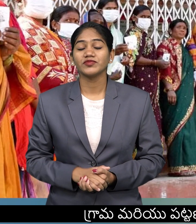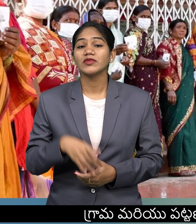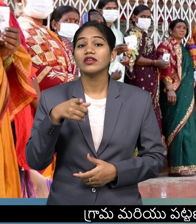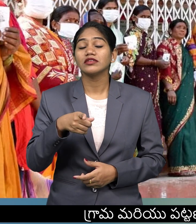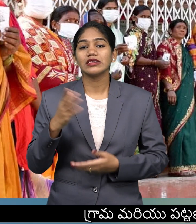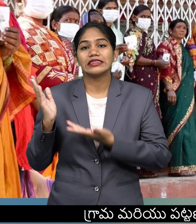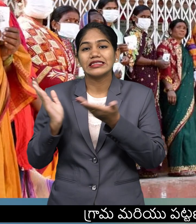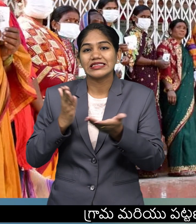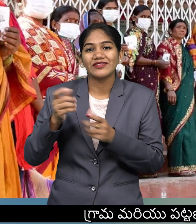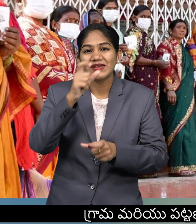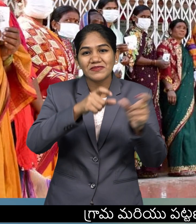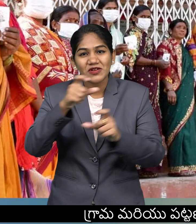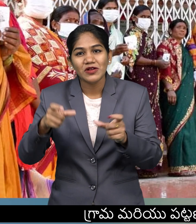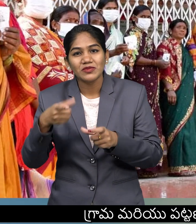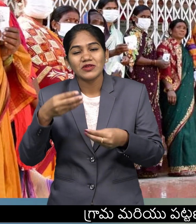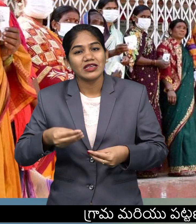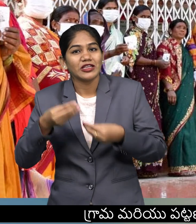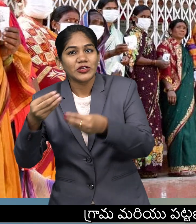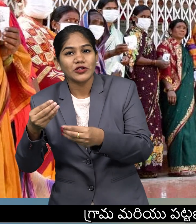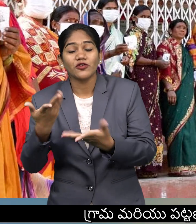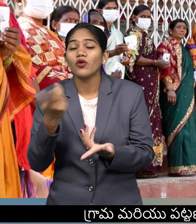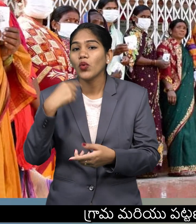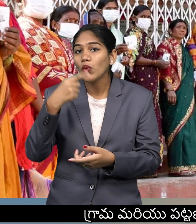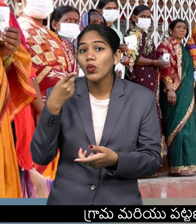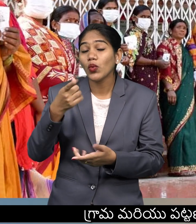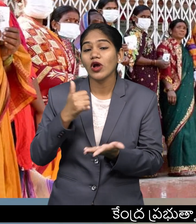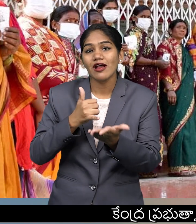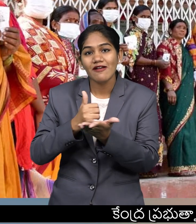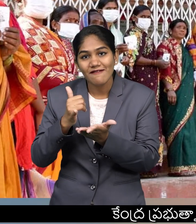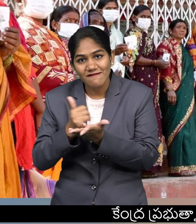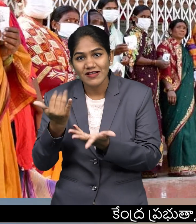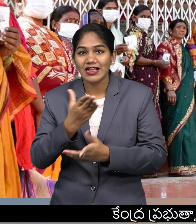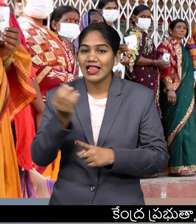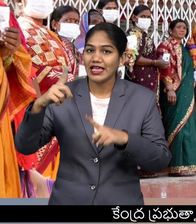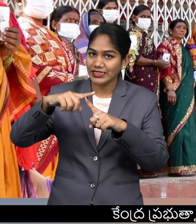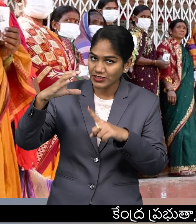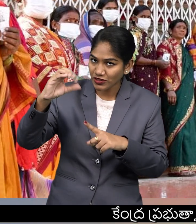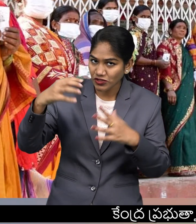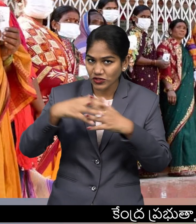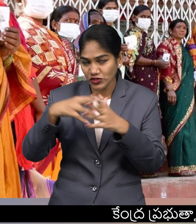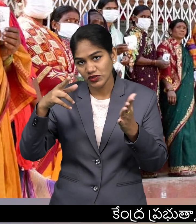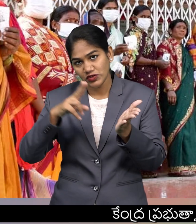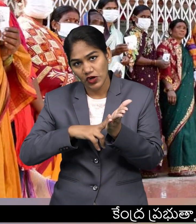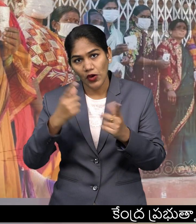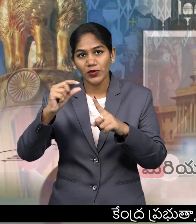గ్రామ మరియు పట్టణ పంచాయతీలు, రాష్ట్ర మరియు కేంద్ర ప్రభుత్వాలు అందించే